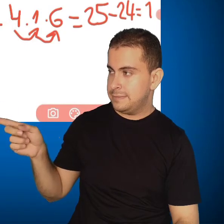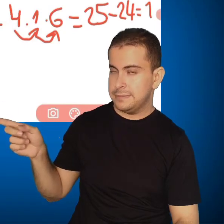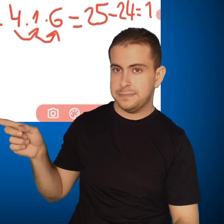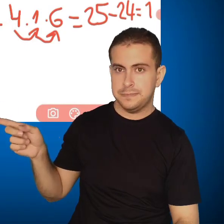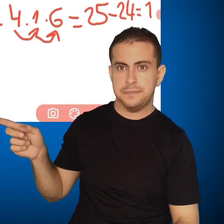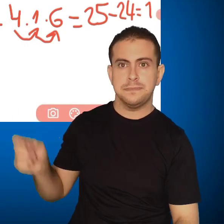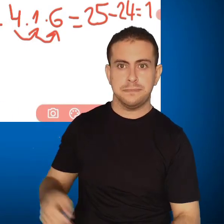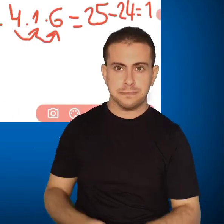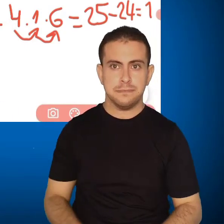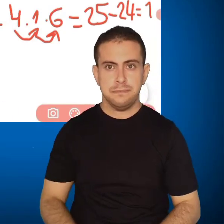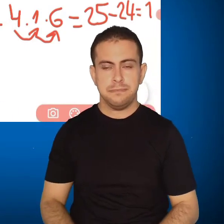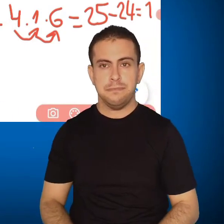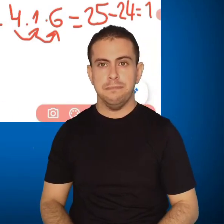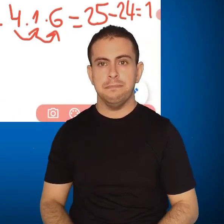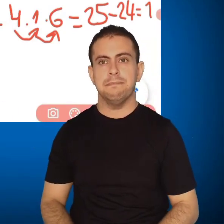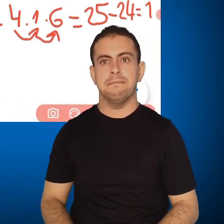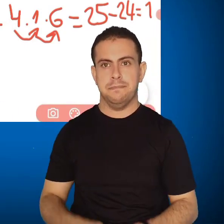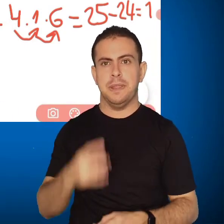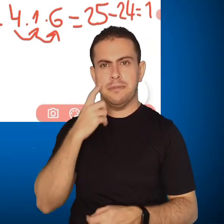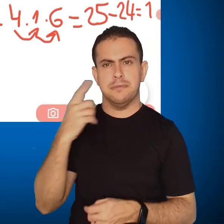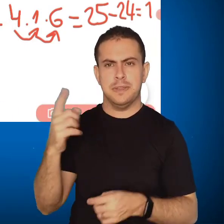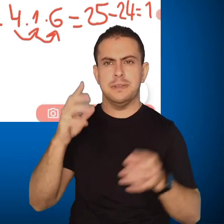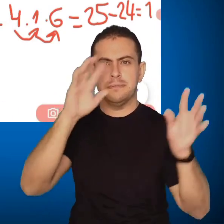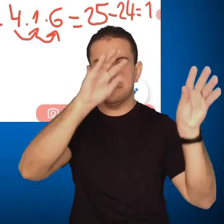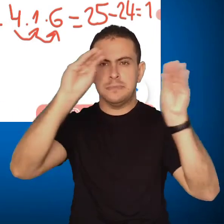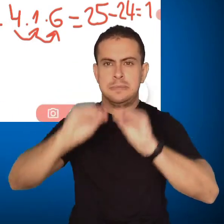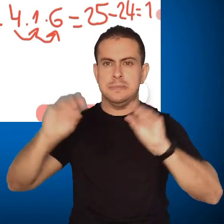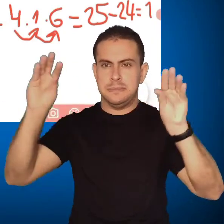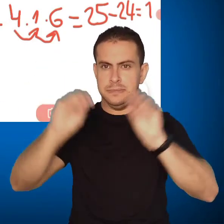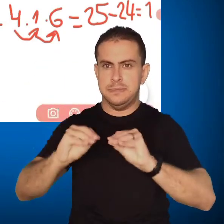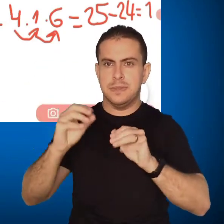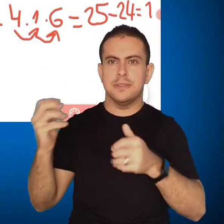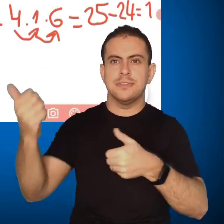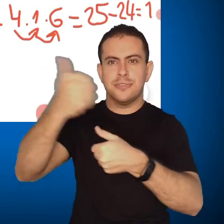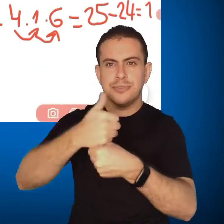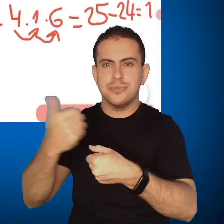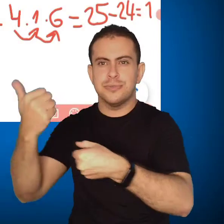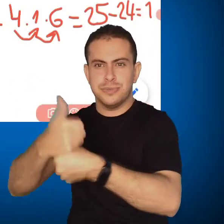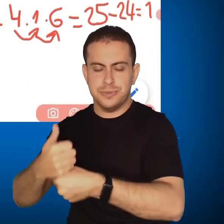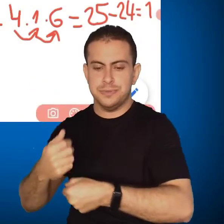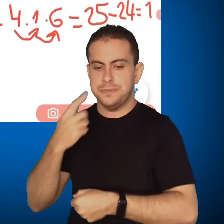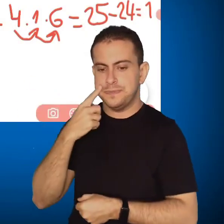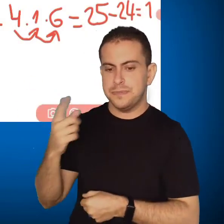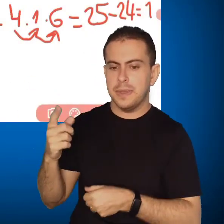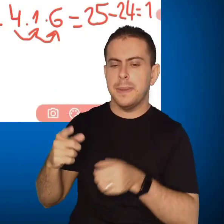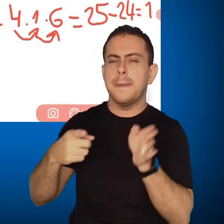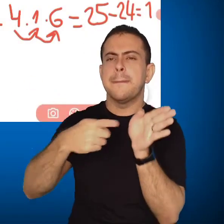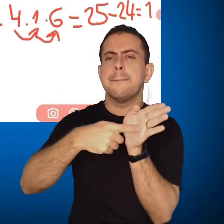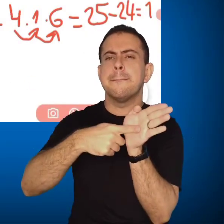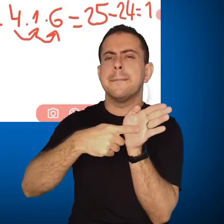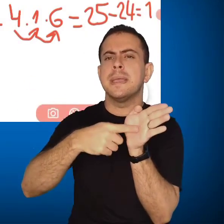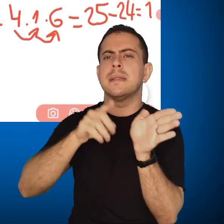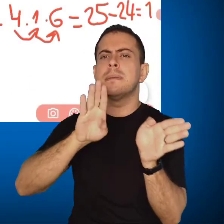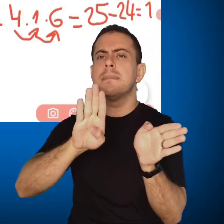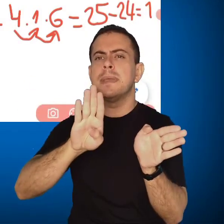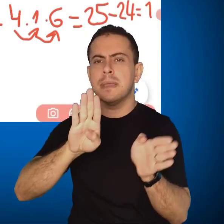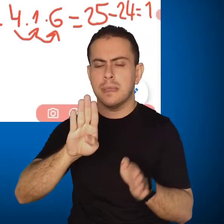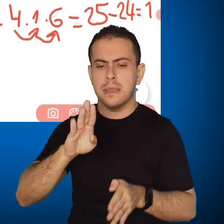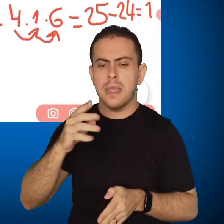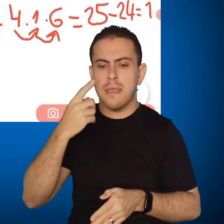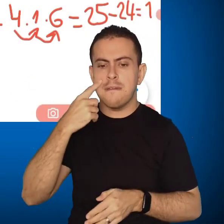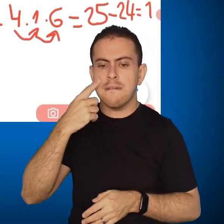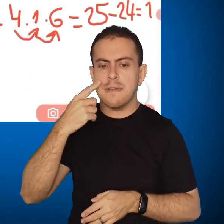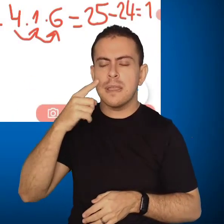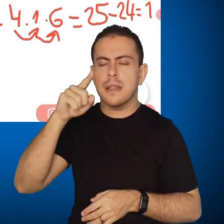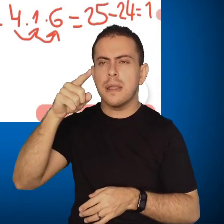dividido pelo dobro do a. Pronto, vamos lá. Substituindo aqui, nós teremos o quê? Ó? Menos esse b, galera, significa trocar